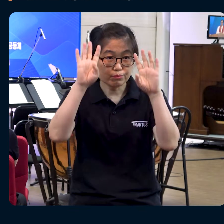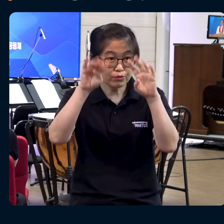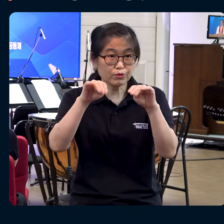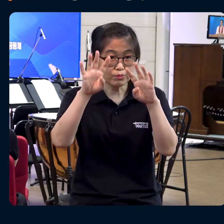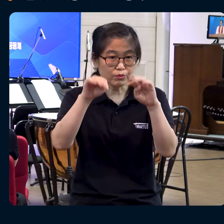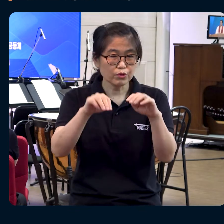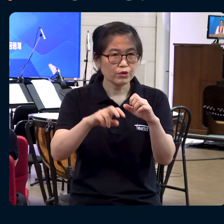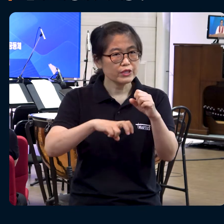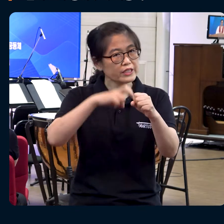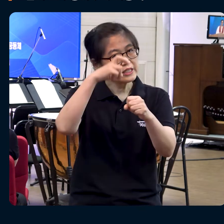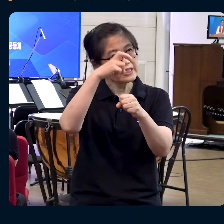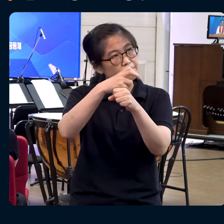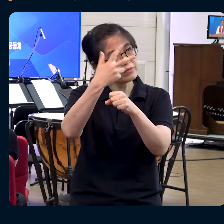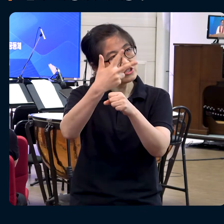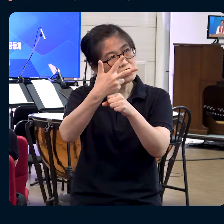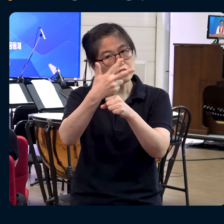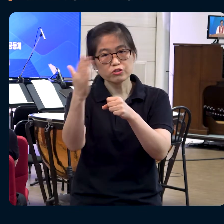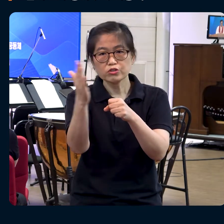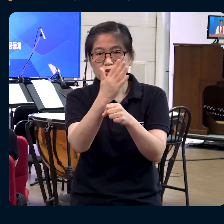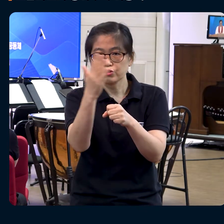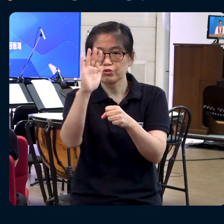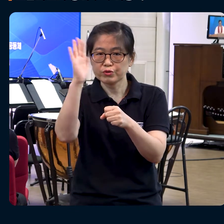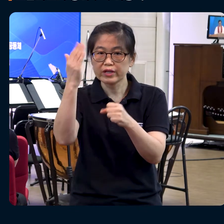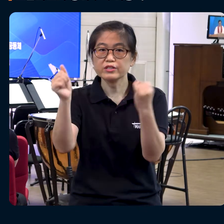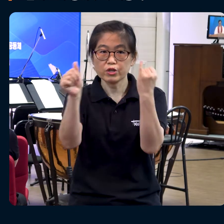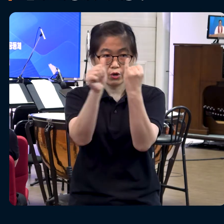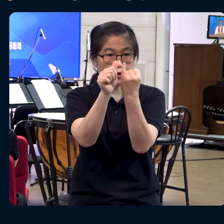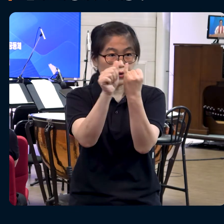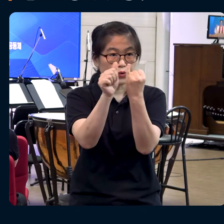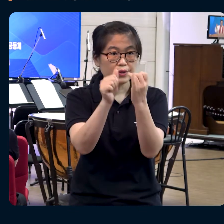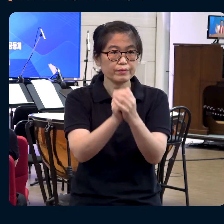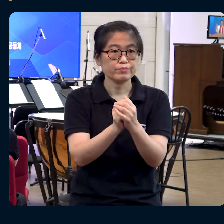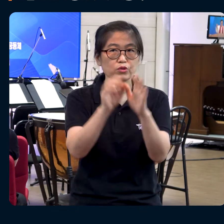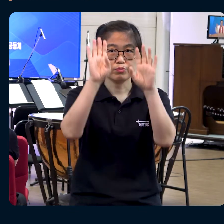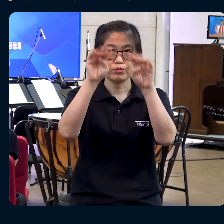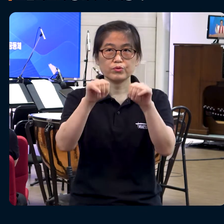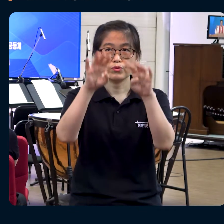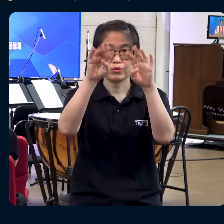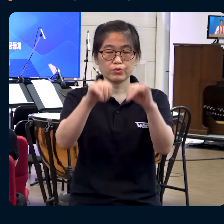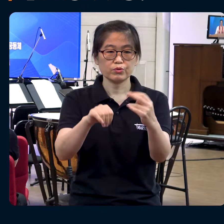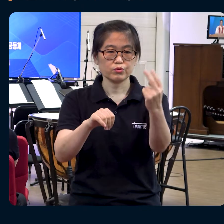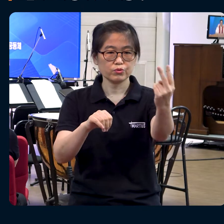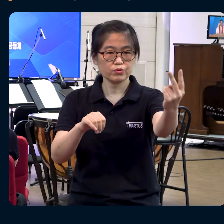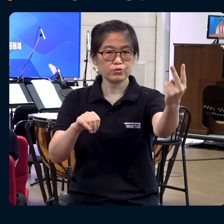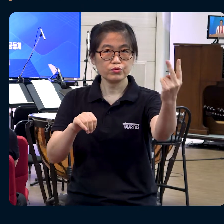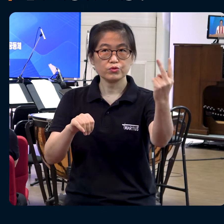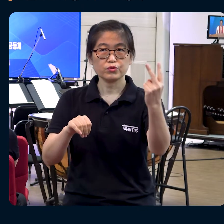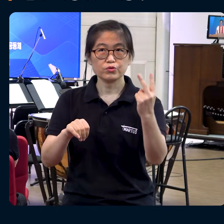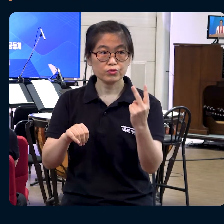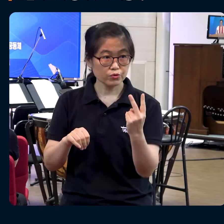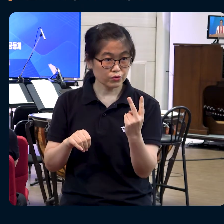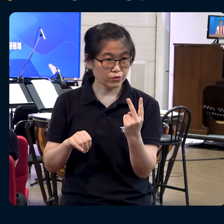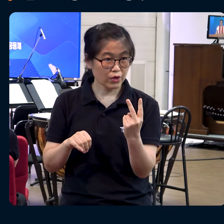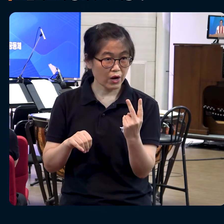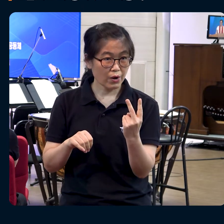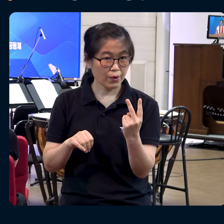있었습니다. 결혼한 지 27년쯤 되는 중년 부부였는데, 근데 제가 이제 혼인 서약 할 때 이렇게 딱